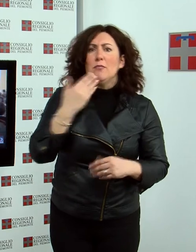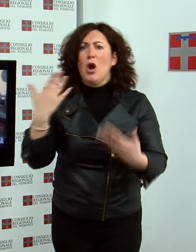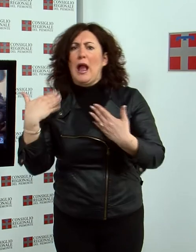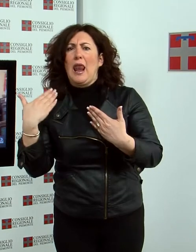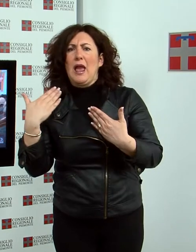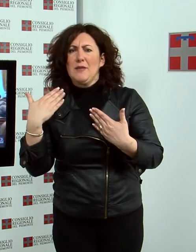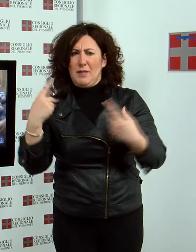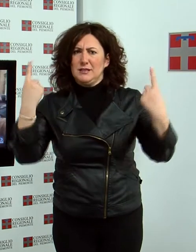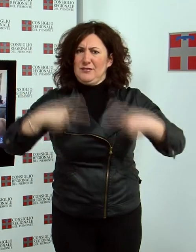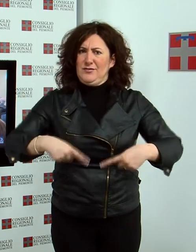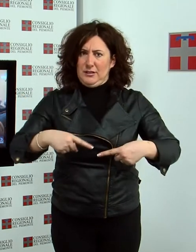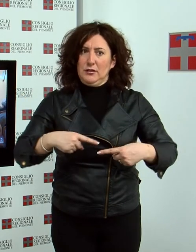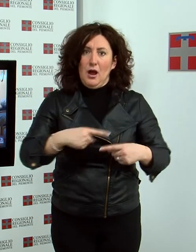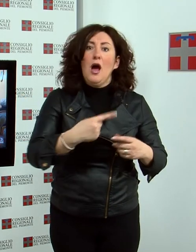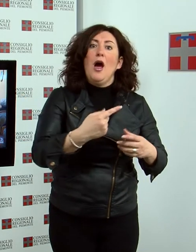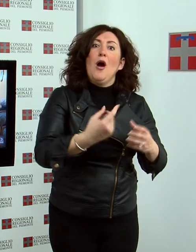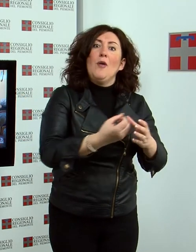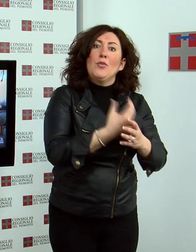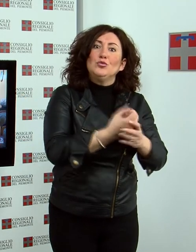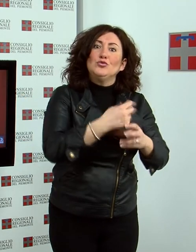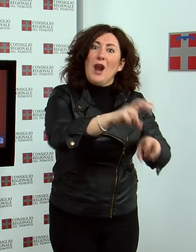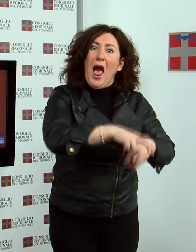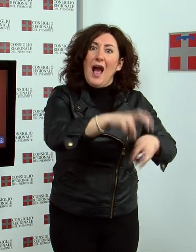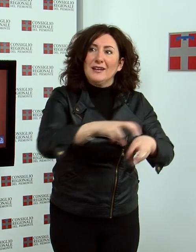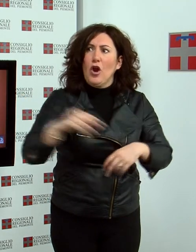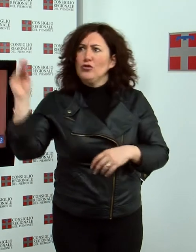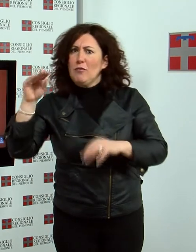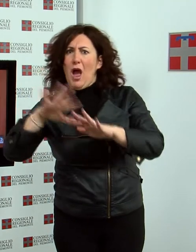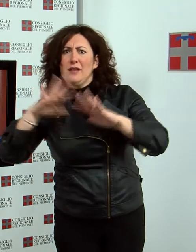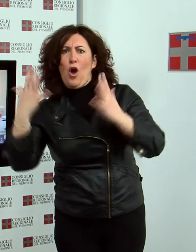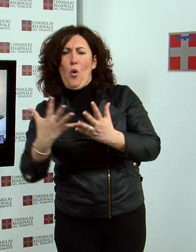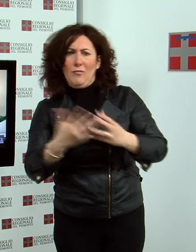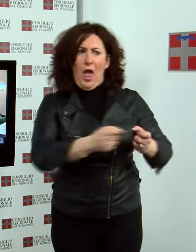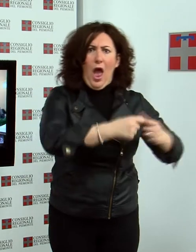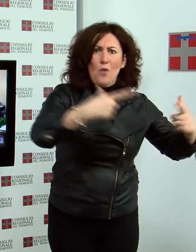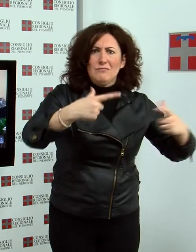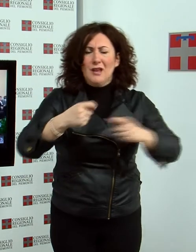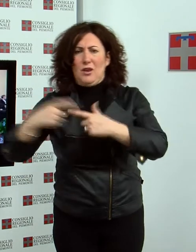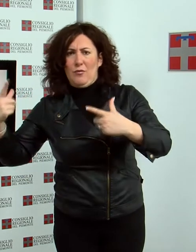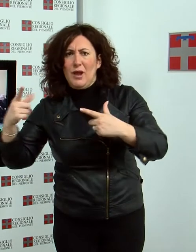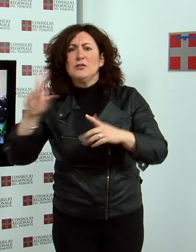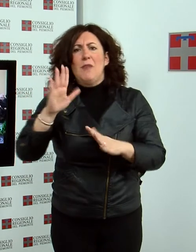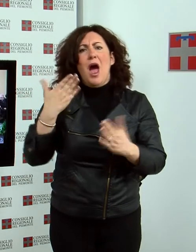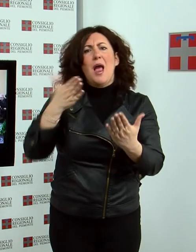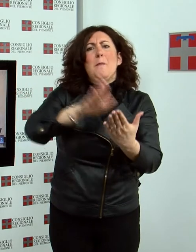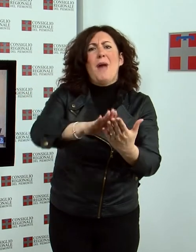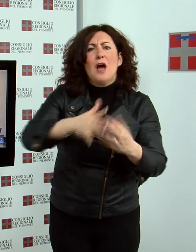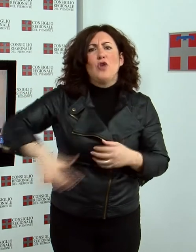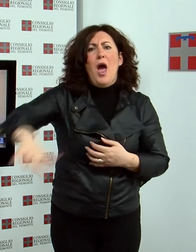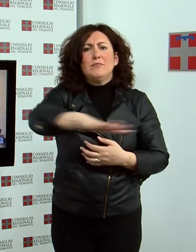per fronteggiare l'incremento di domanda globale ma allo stesso tempo ridurre l'impatto ambientale e il consumo di risorse questa